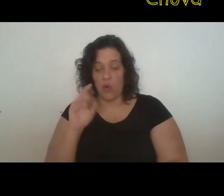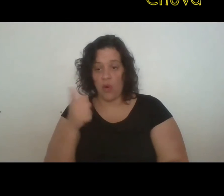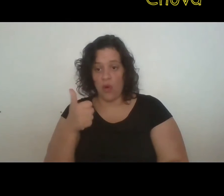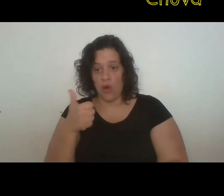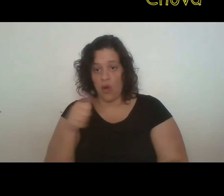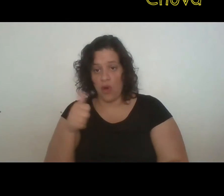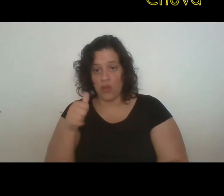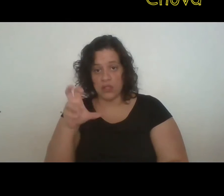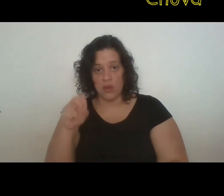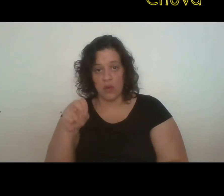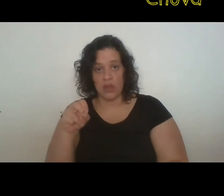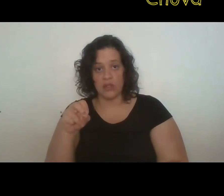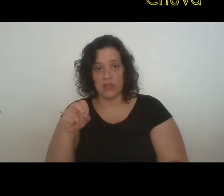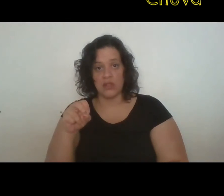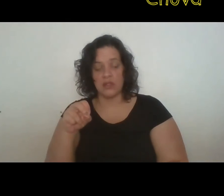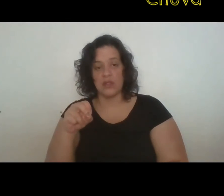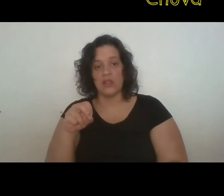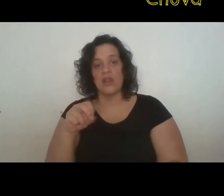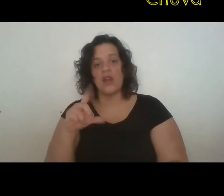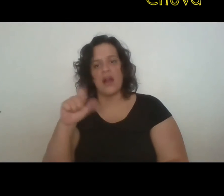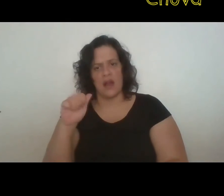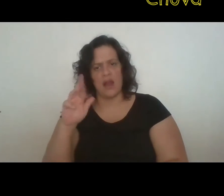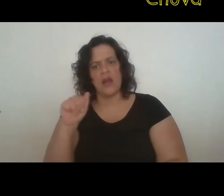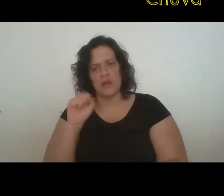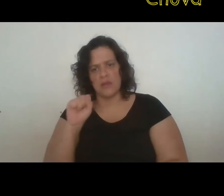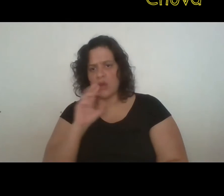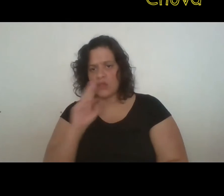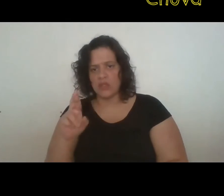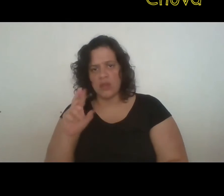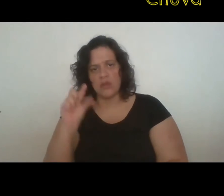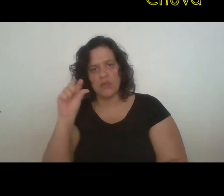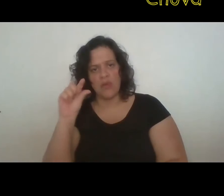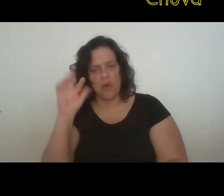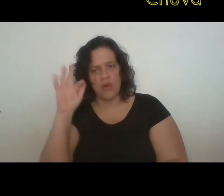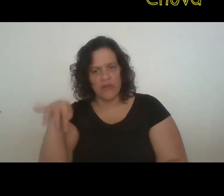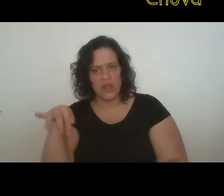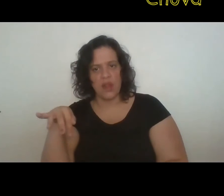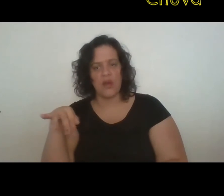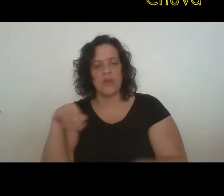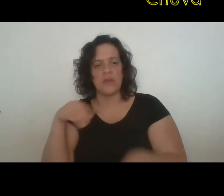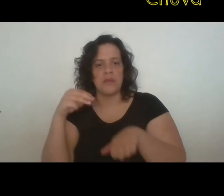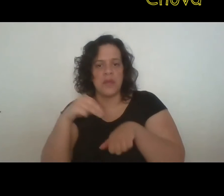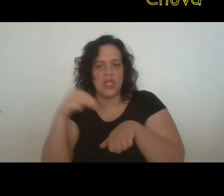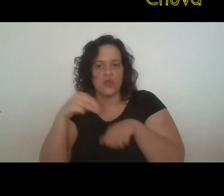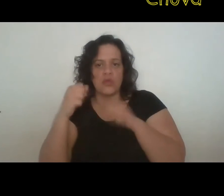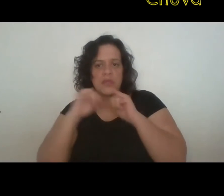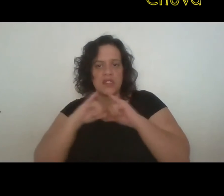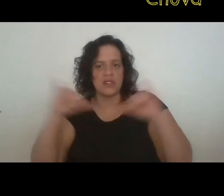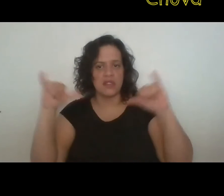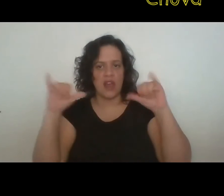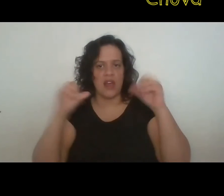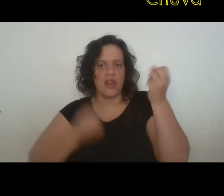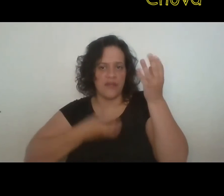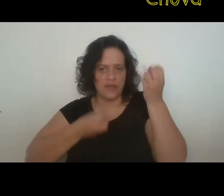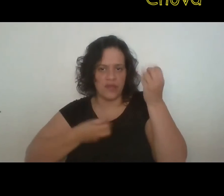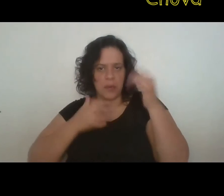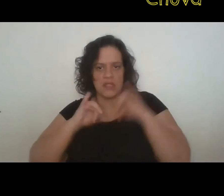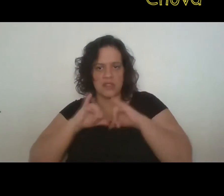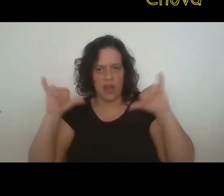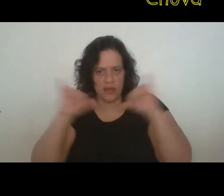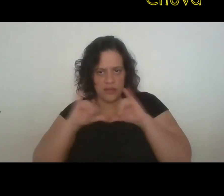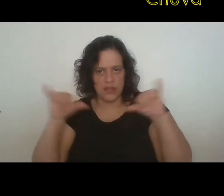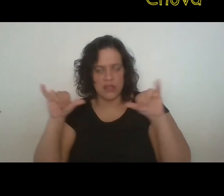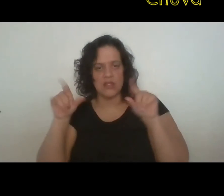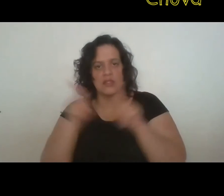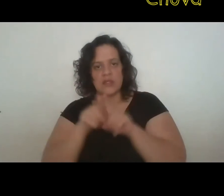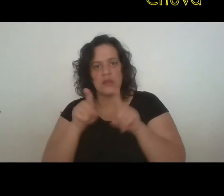precisa responder e a gente guarda alguns minutinhos finais só porque a gente precisa de alguns informes e dar o próximo